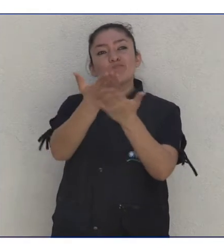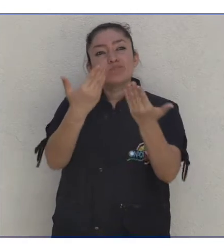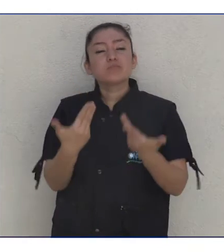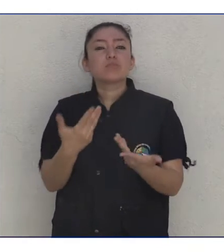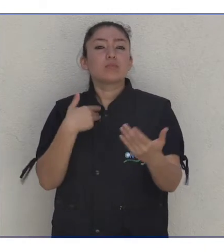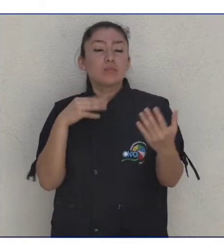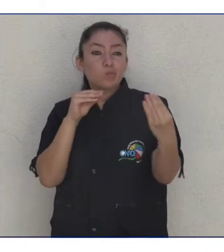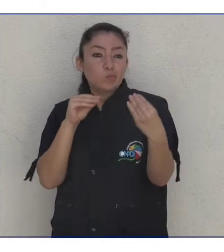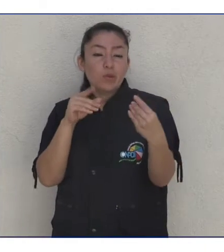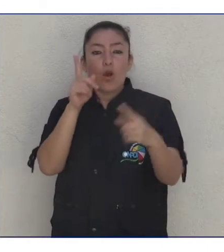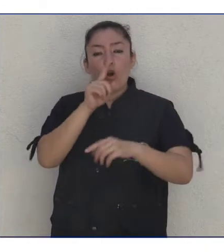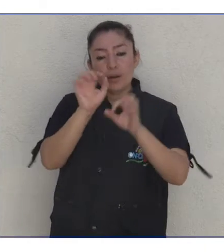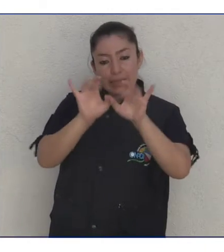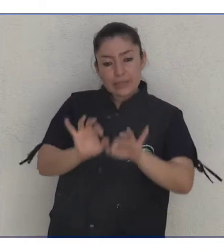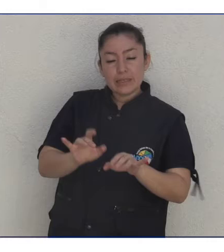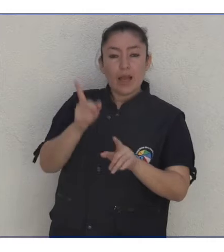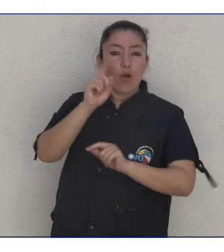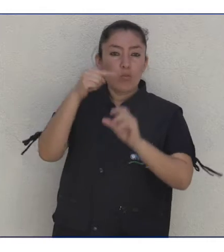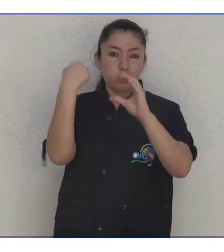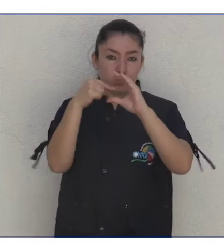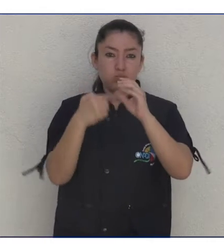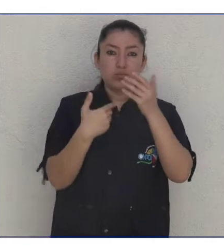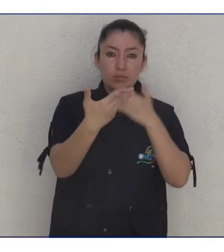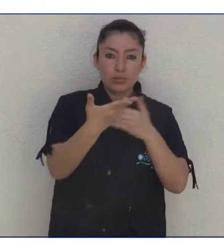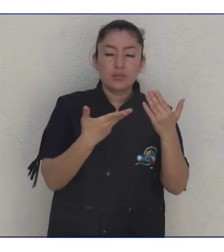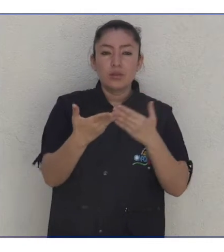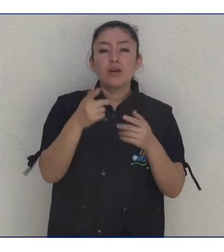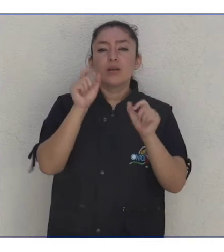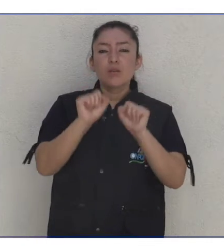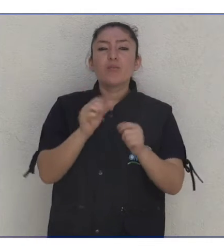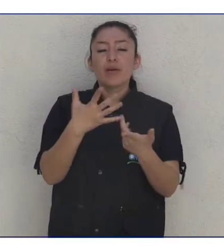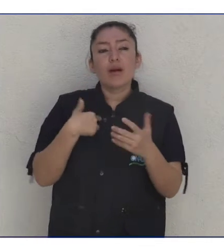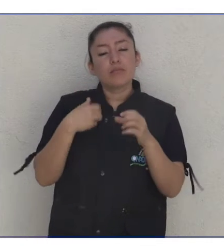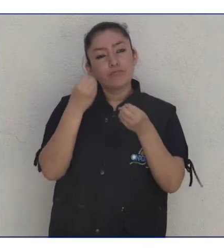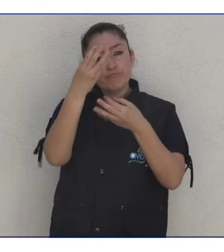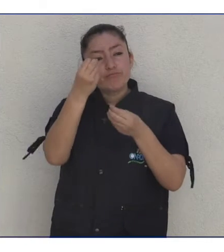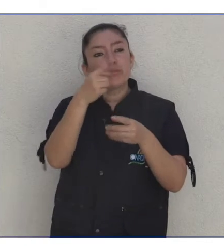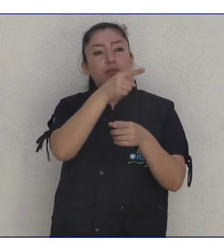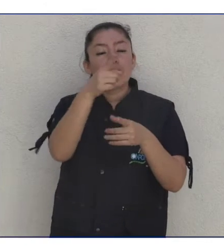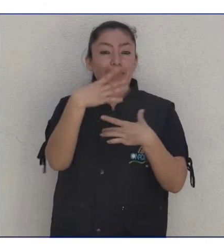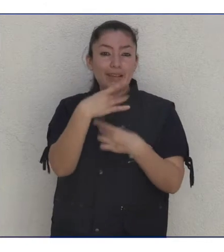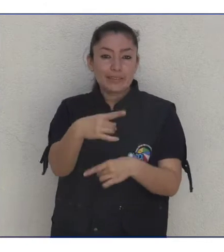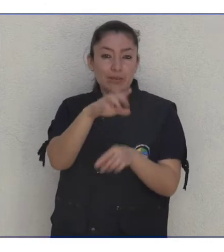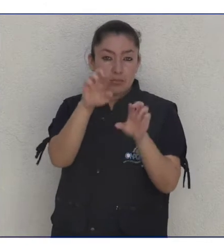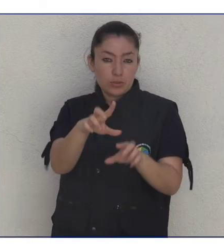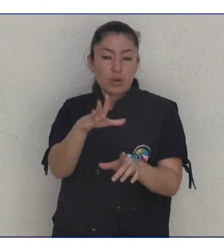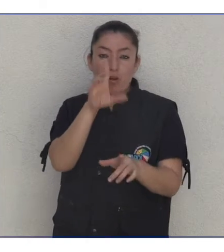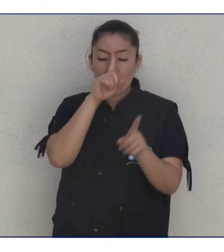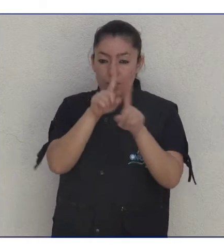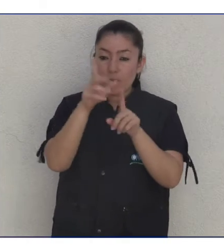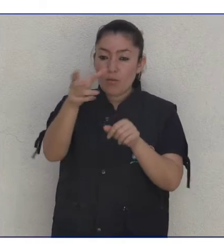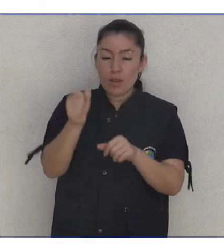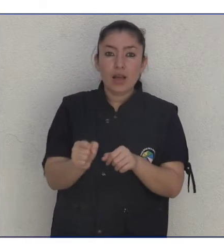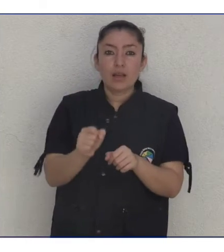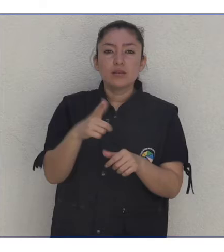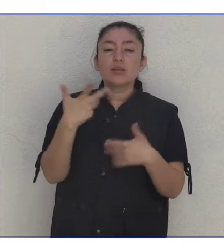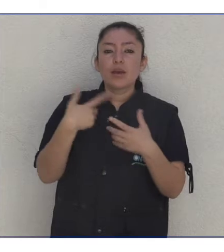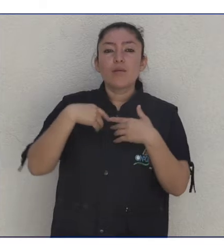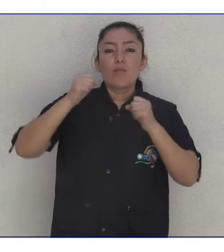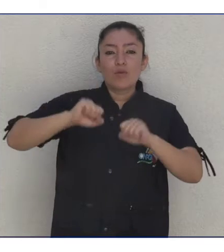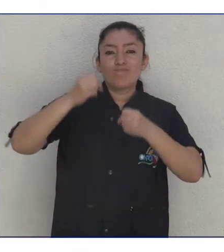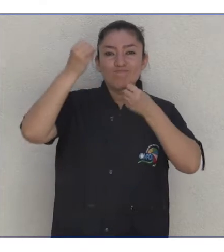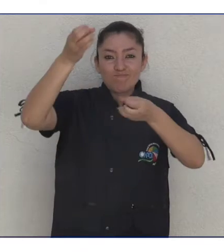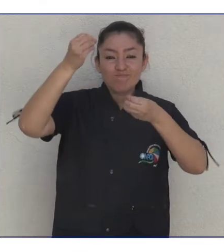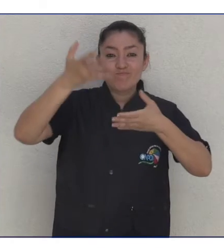solicitud verbal, escrita o vía electrónica, que deberá formular el interesado al sujeto obligado, a través de la unidad de información.